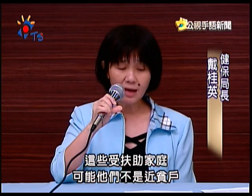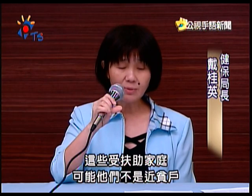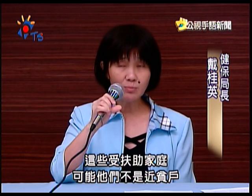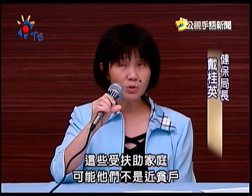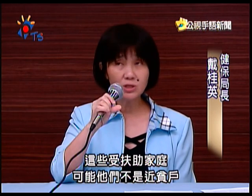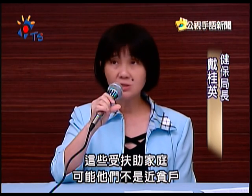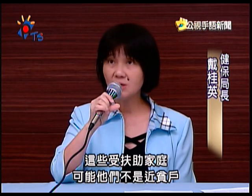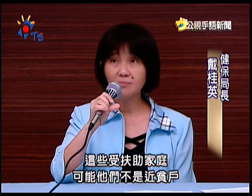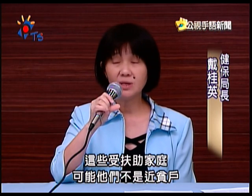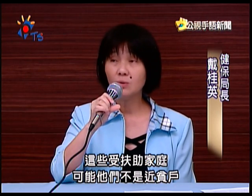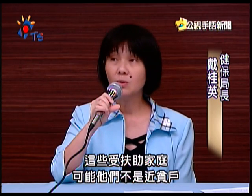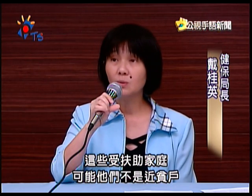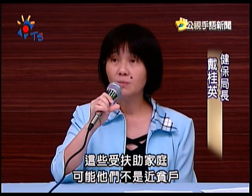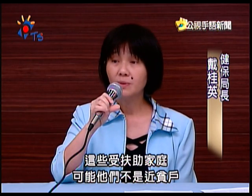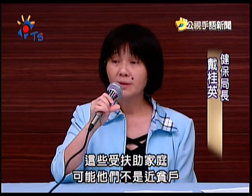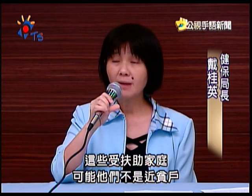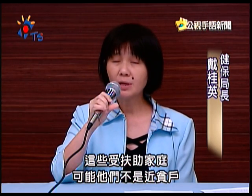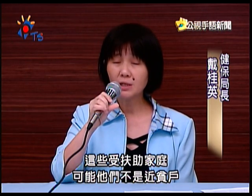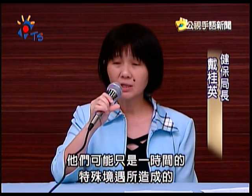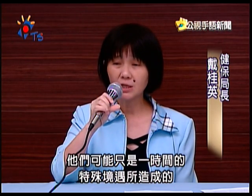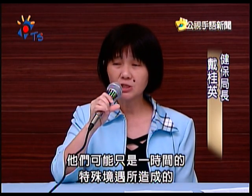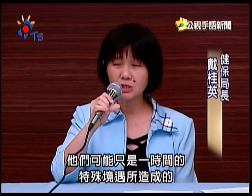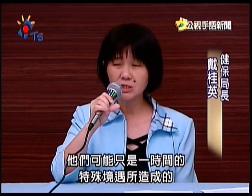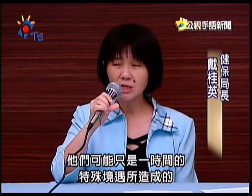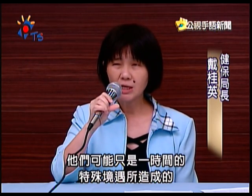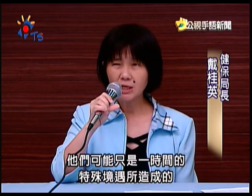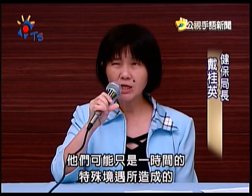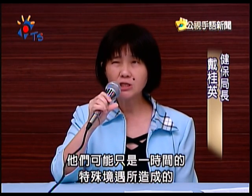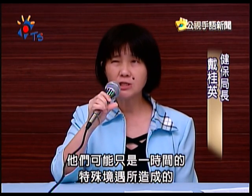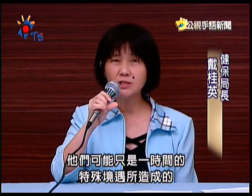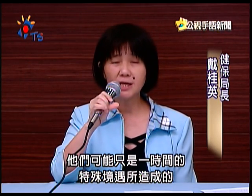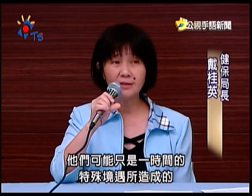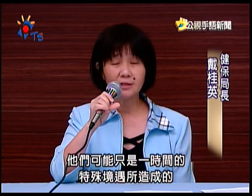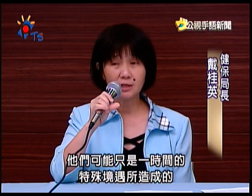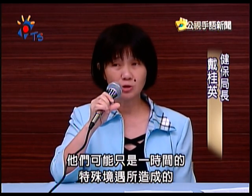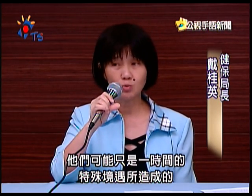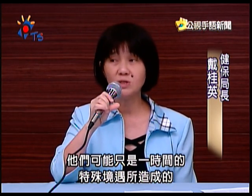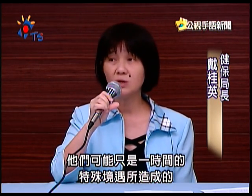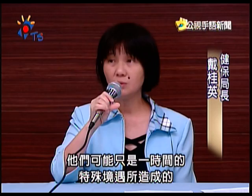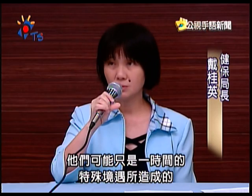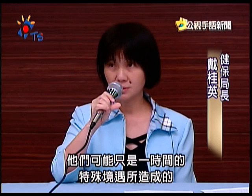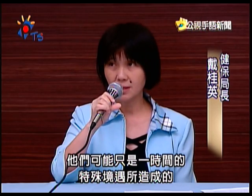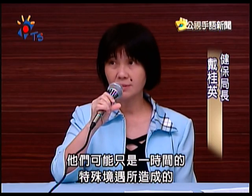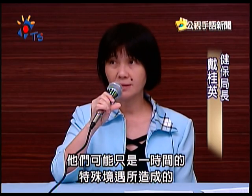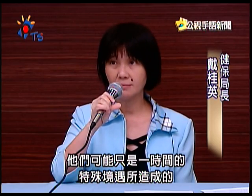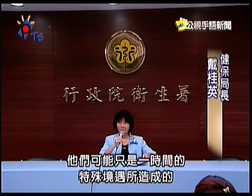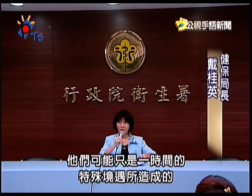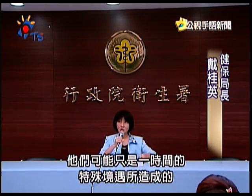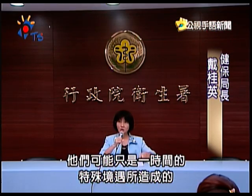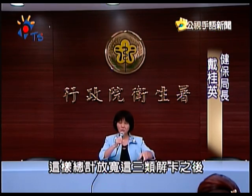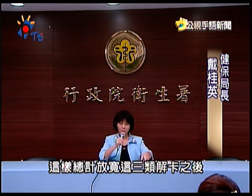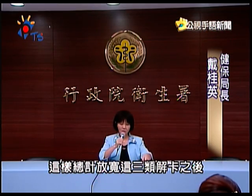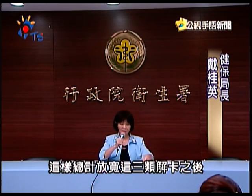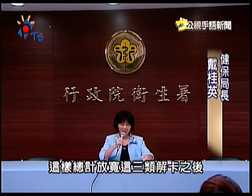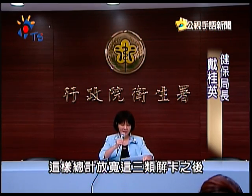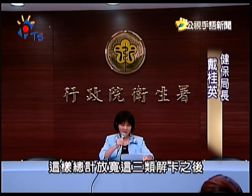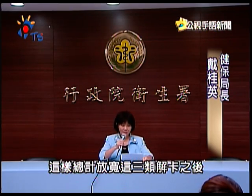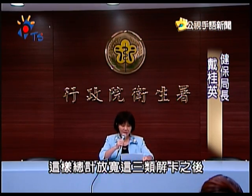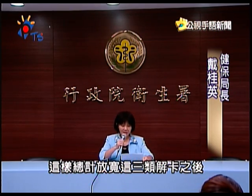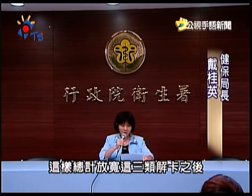们不是净贫户，他们可能只是一时间的特殊境遇所造成的。那这样总计呢，我们